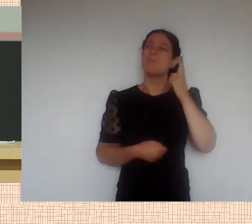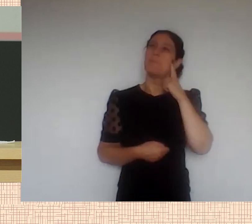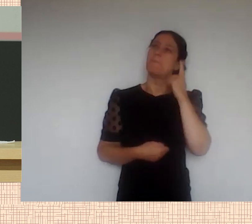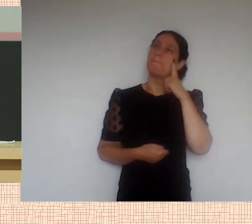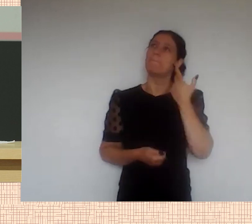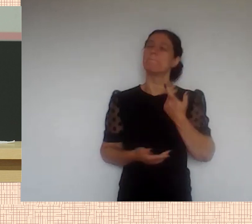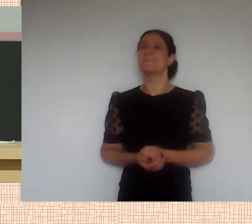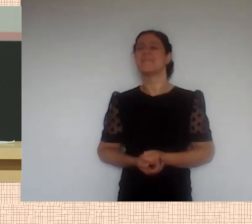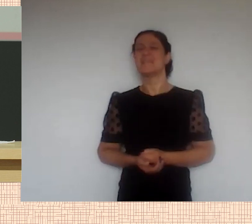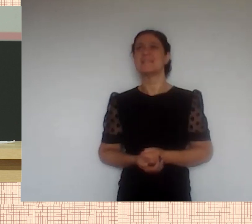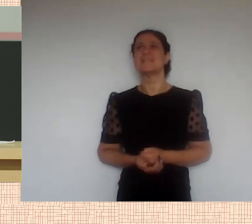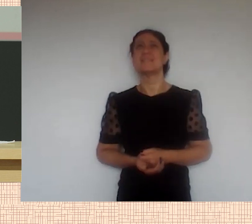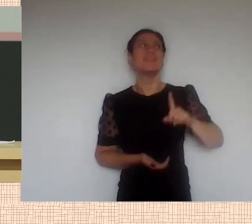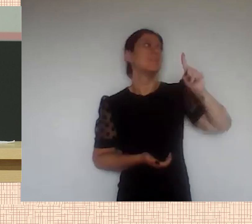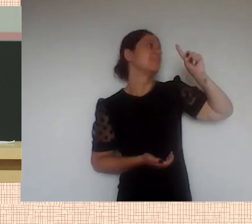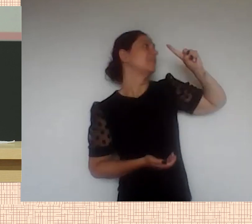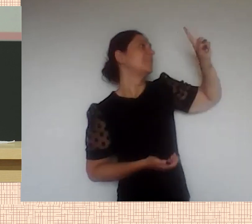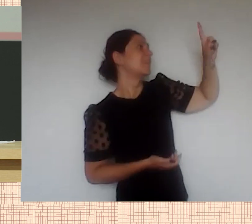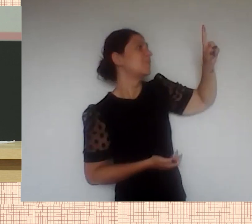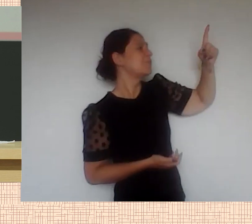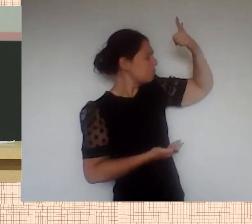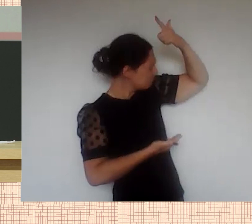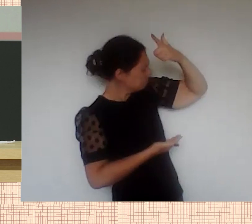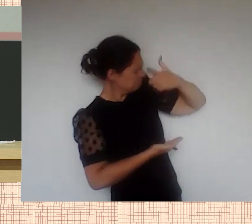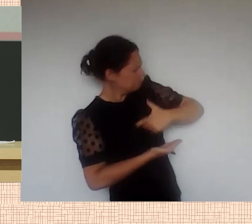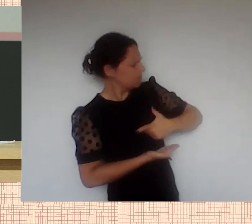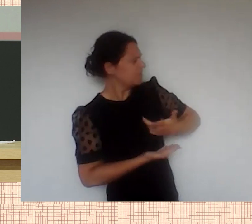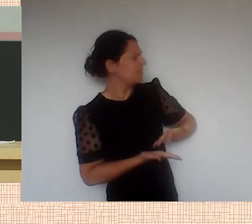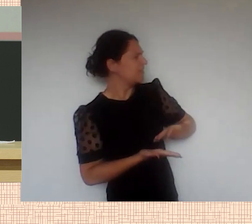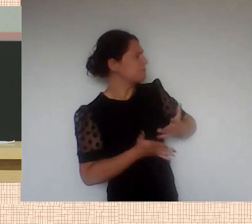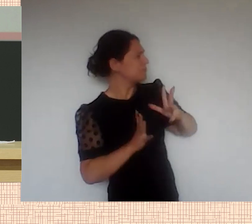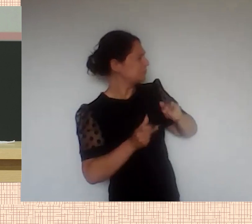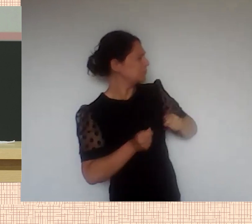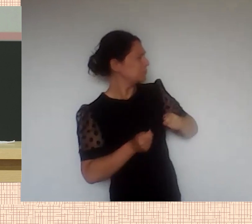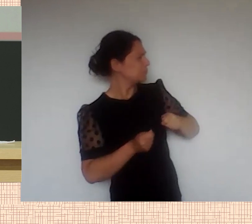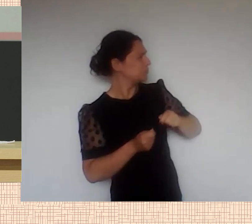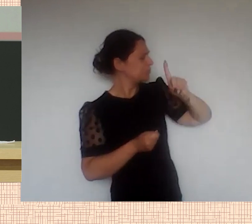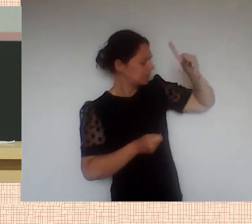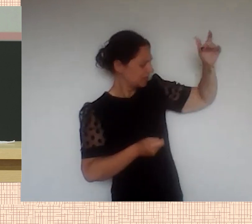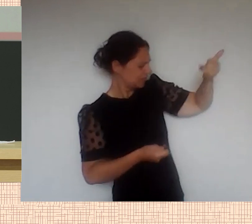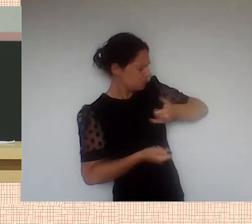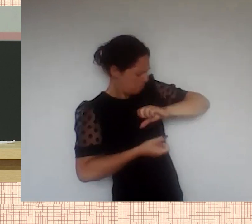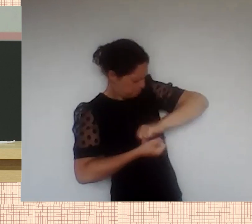Você pode dizer: Senhor, eu quero que o Senhor limpe tudo de mim,